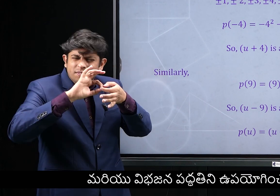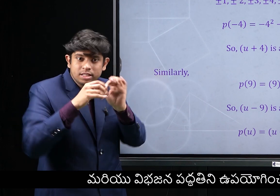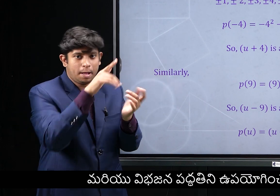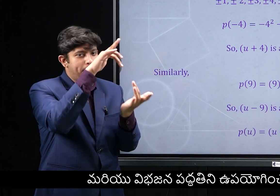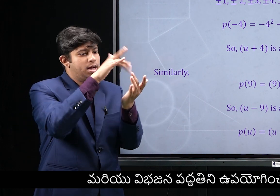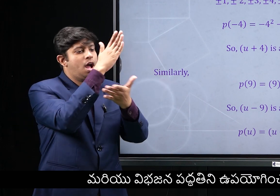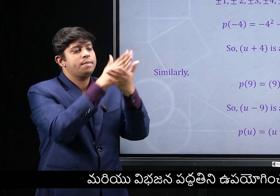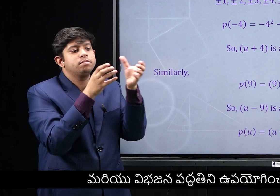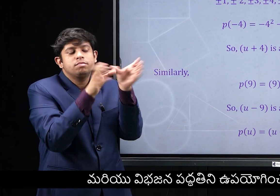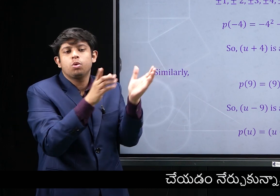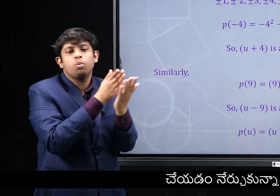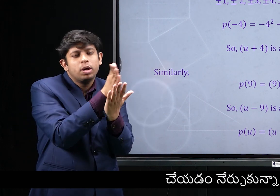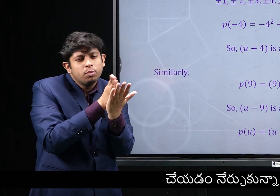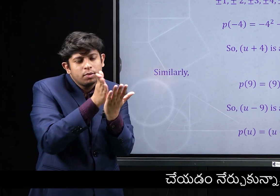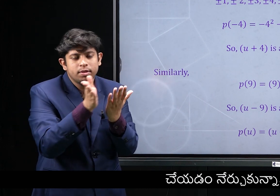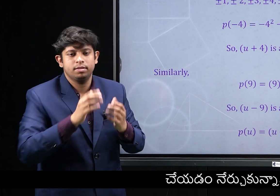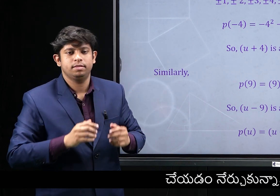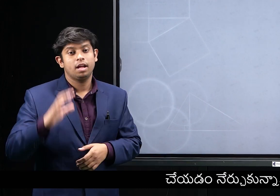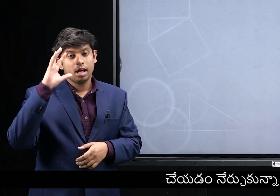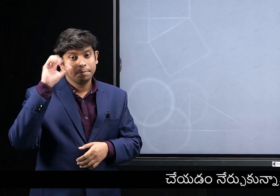ఉపయోగించడం ద్వారా కారకం చేయటం నేర్చుకున్నాం.